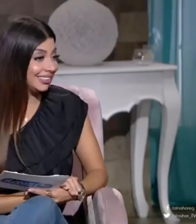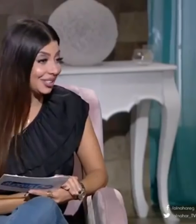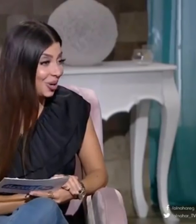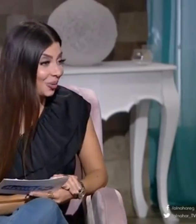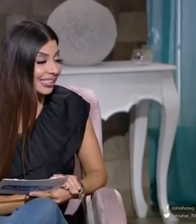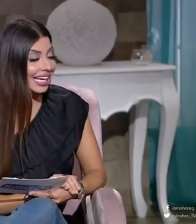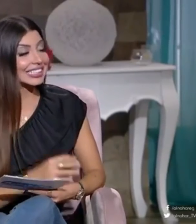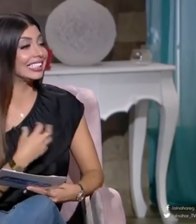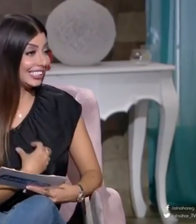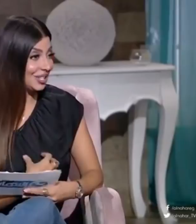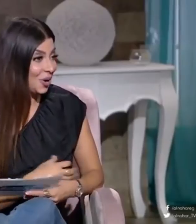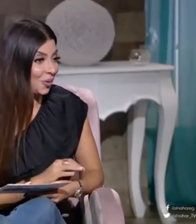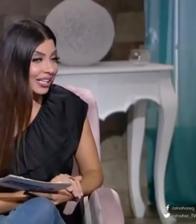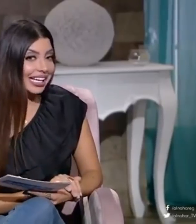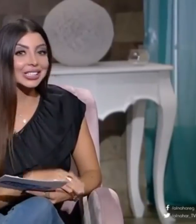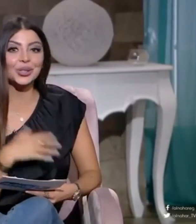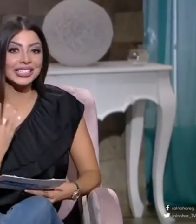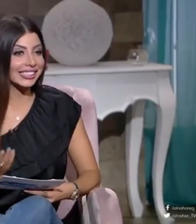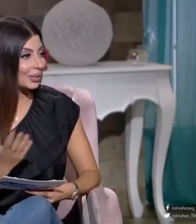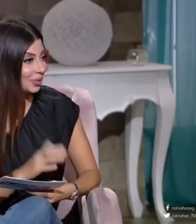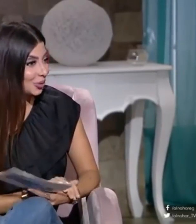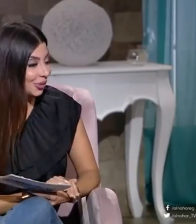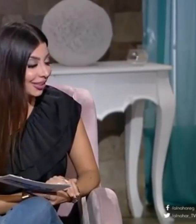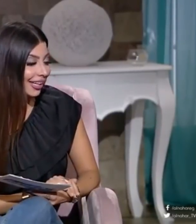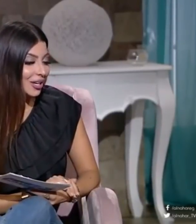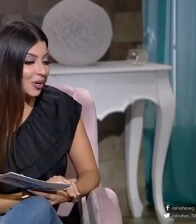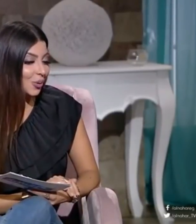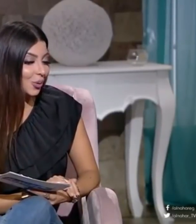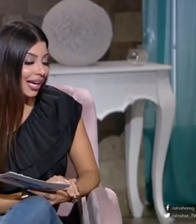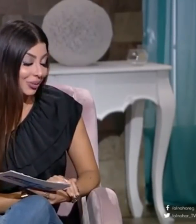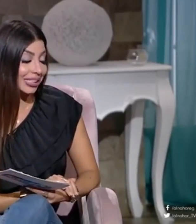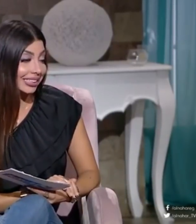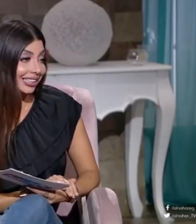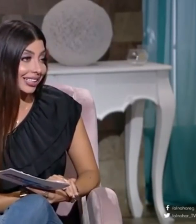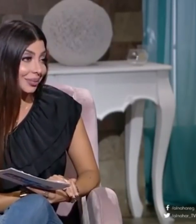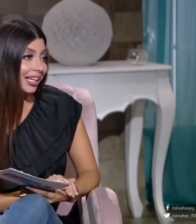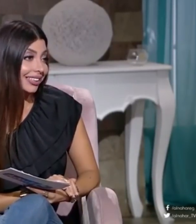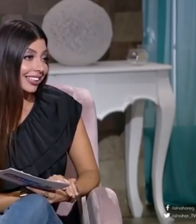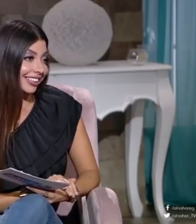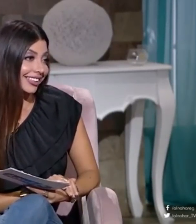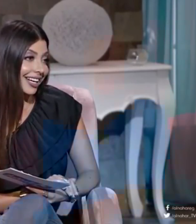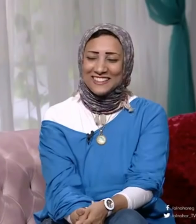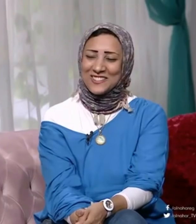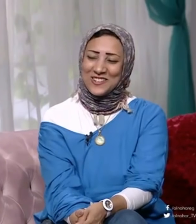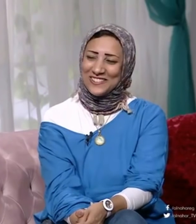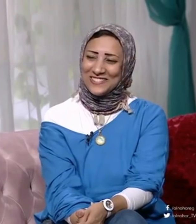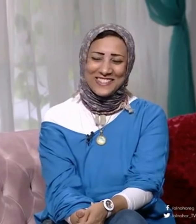نورتيني واسعدتيني واسعدتي كل الناس اللي بتشوفك، وهتوعديني ان احنا هنعمل حلقات تانية اكيد ان شاء بجد، الله. ان علشان